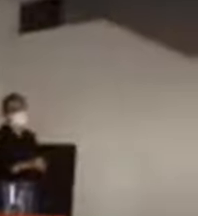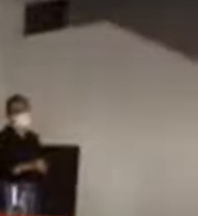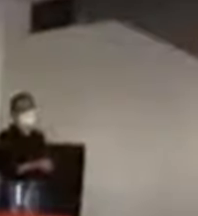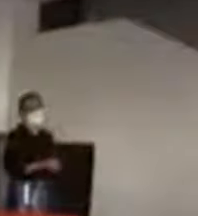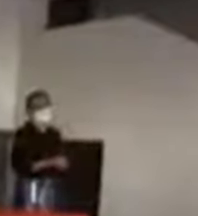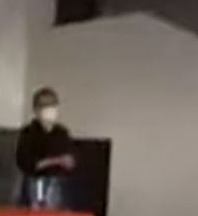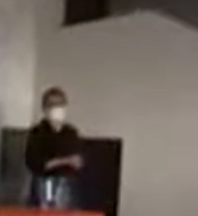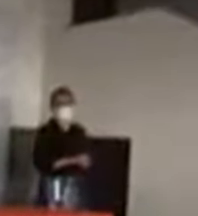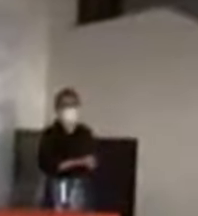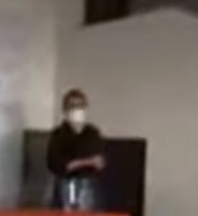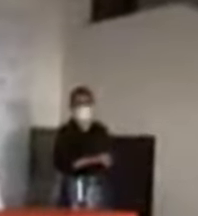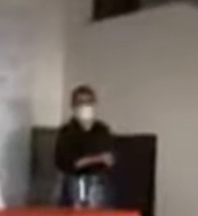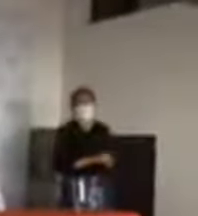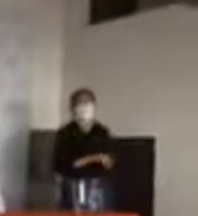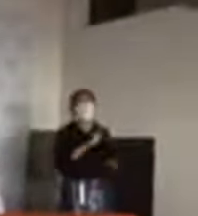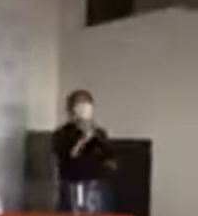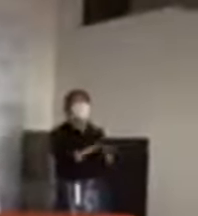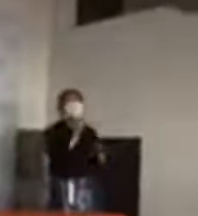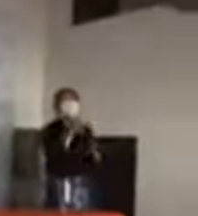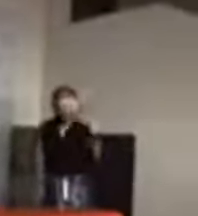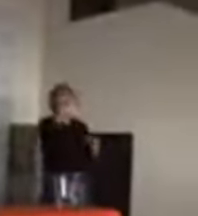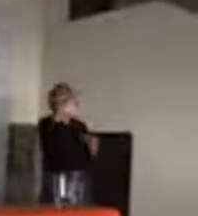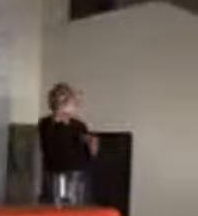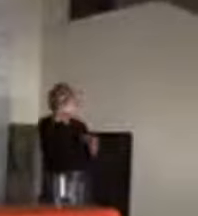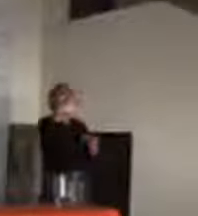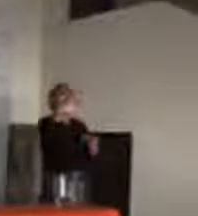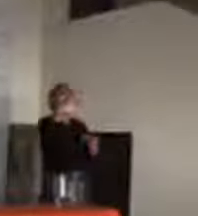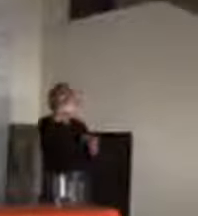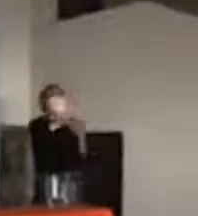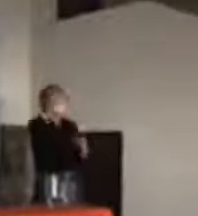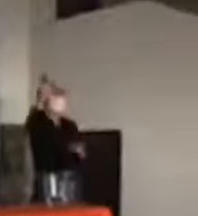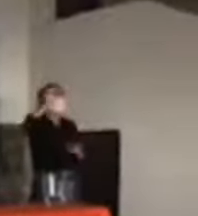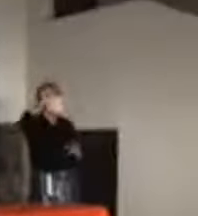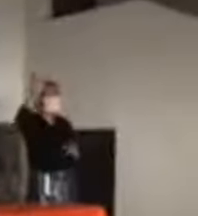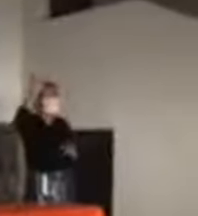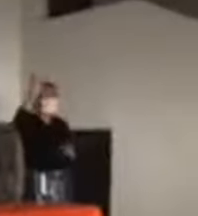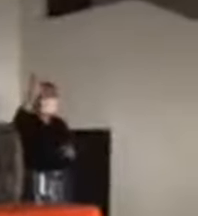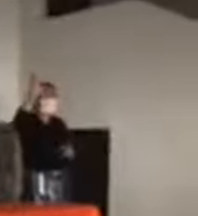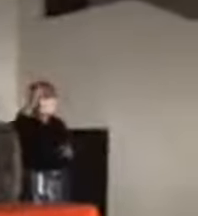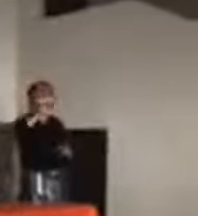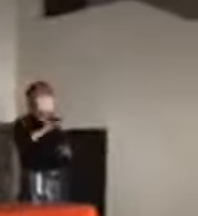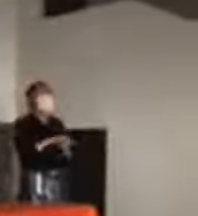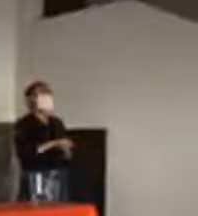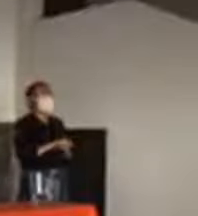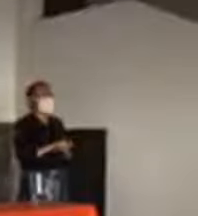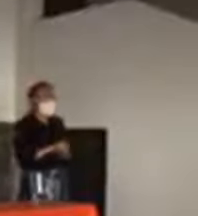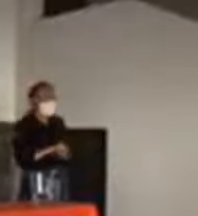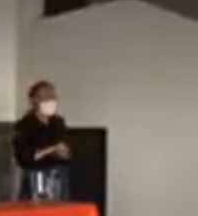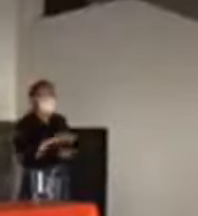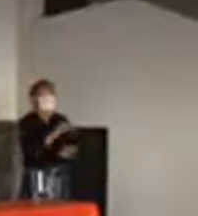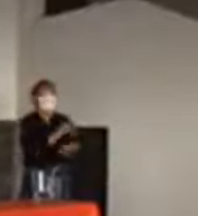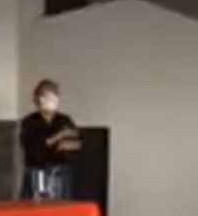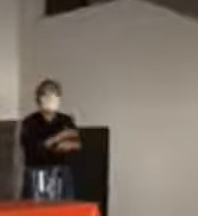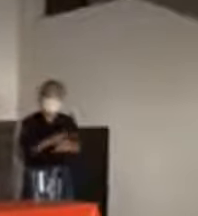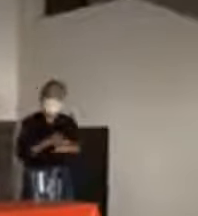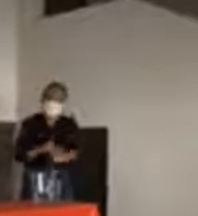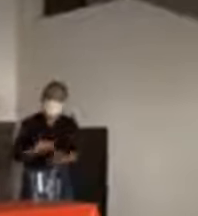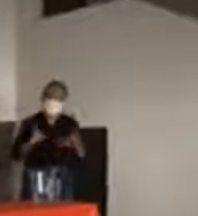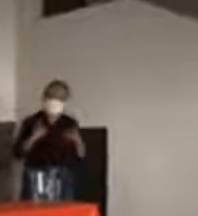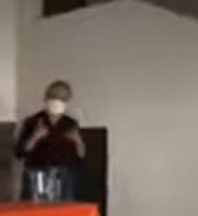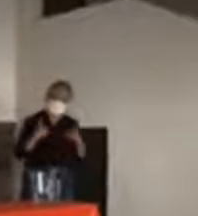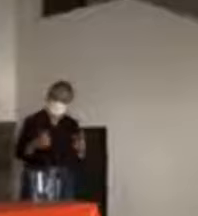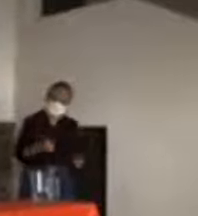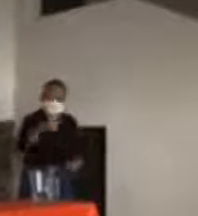voto, pues con el voto quedará dar respuesta a su familia, a su comunidad,